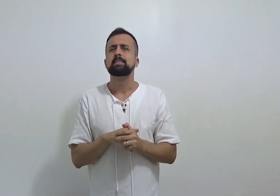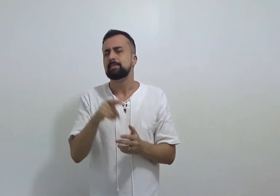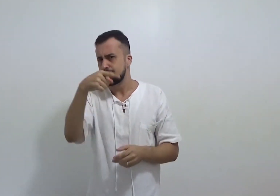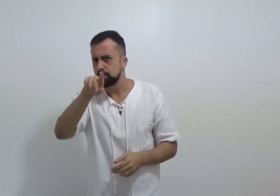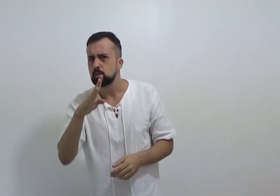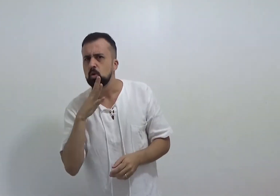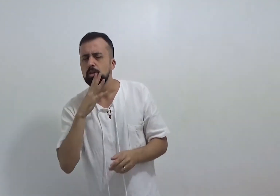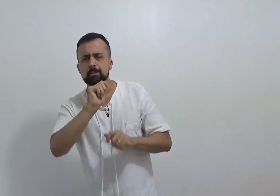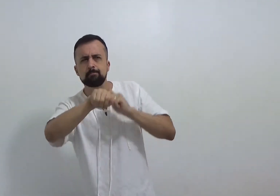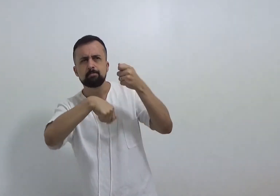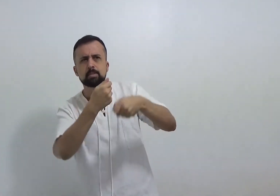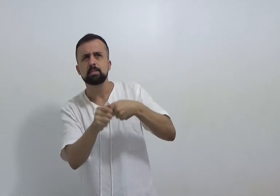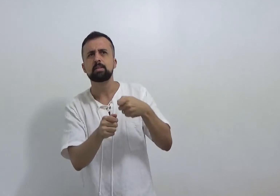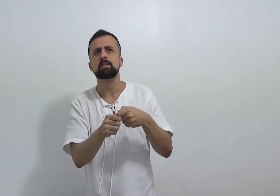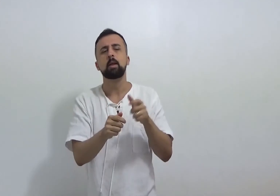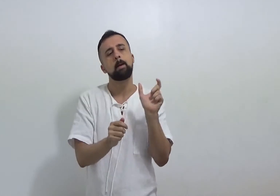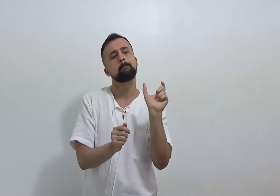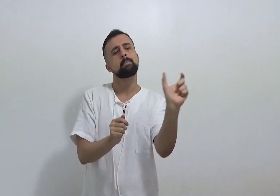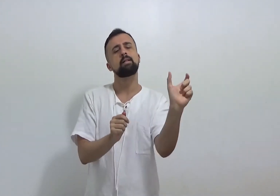Quais os sinais